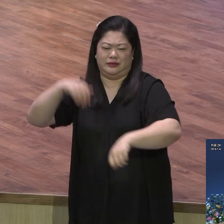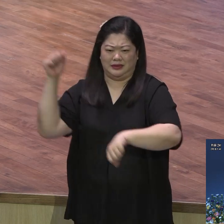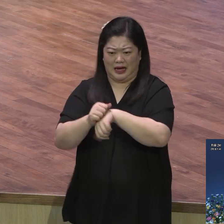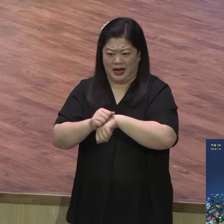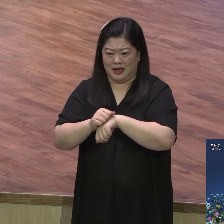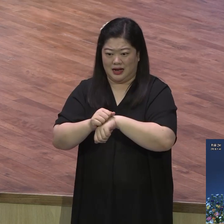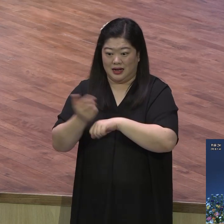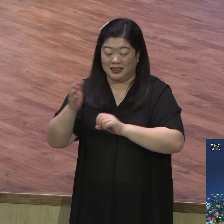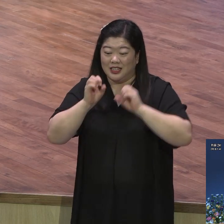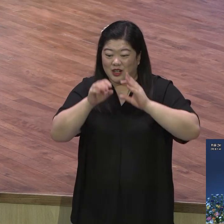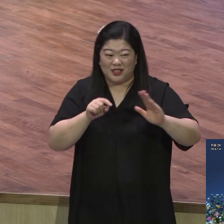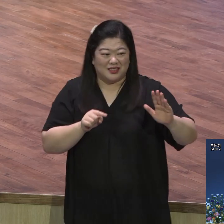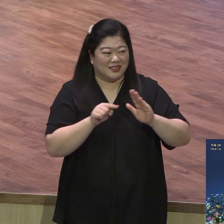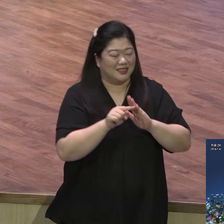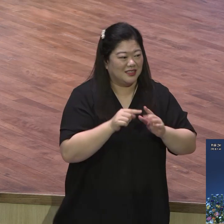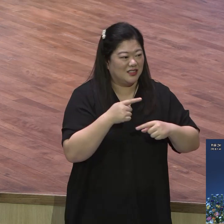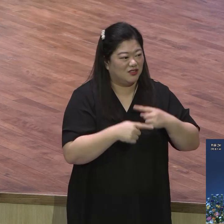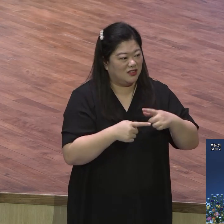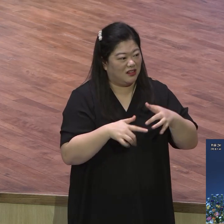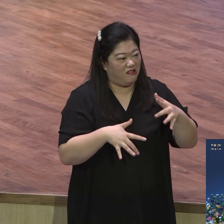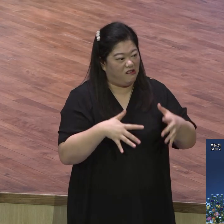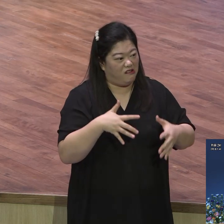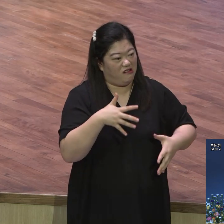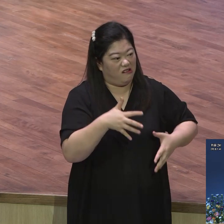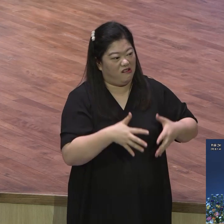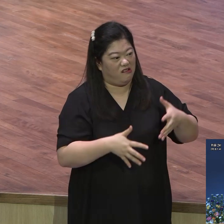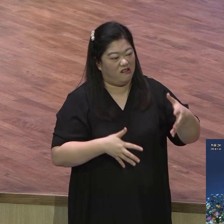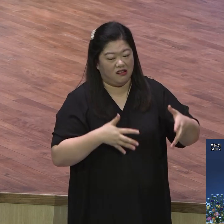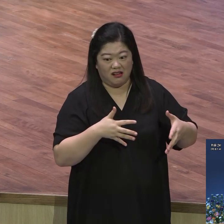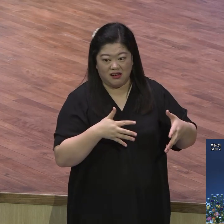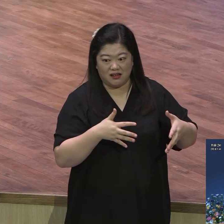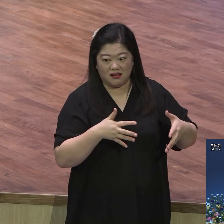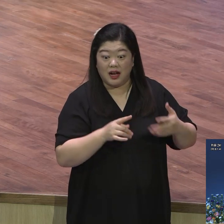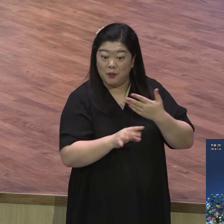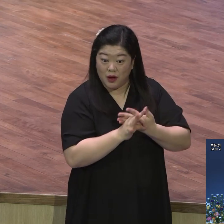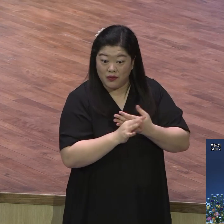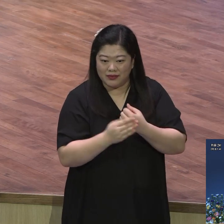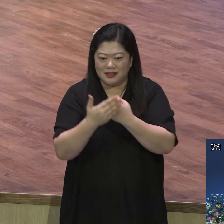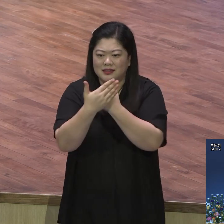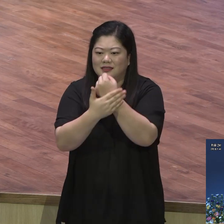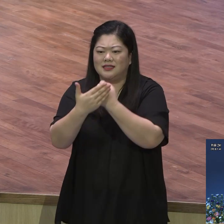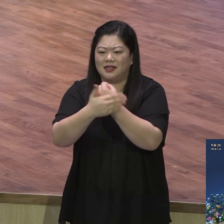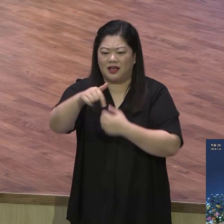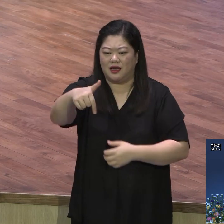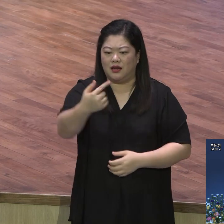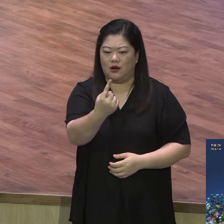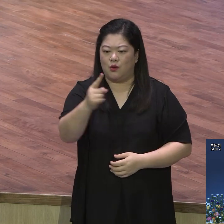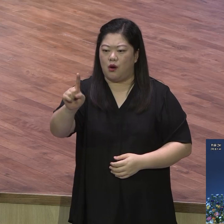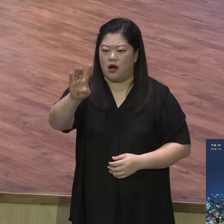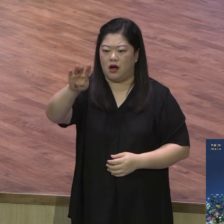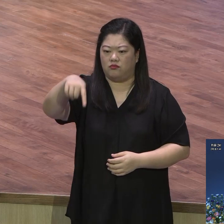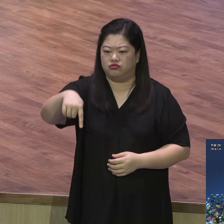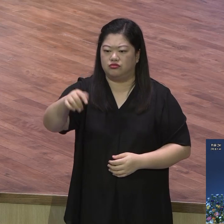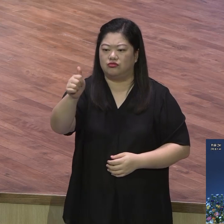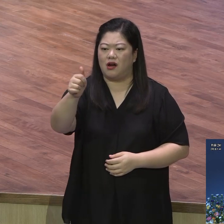응답이 없어요. 그걸 뭐라고 하냐. 은혜에 과부하다 그래요. 은혜. 은혜를 많이 받으면 너무 과해가 은혜를 받아.